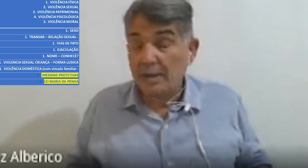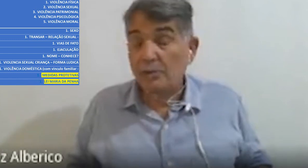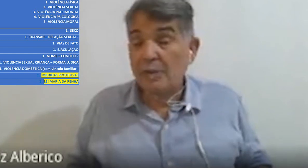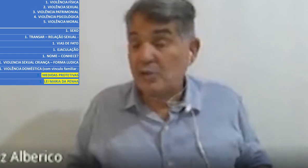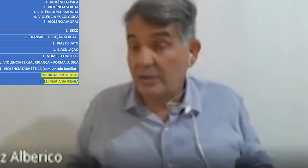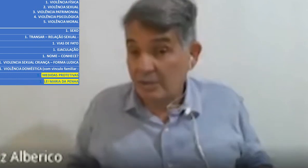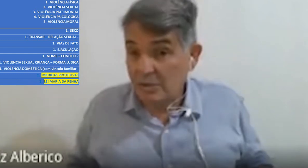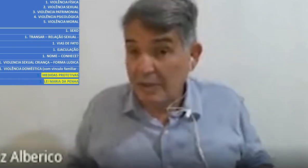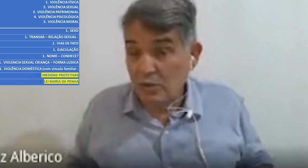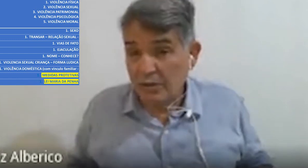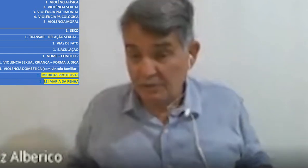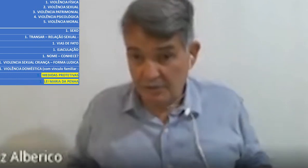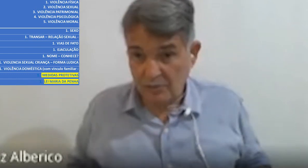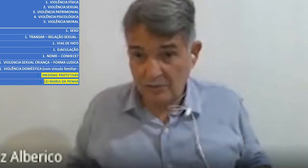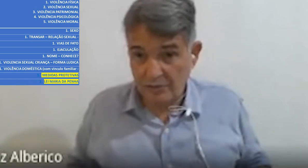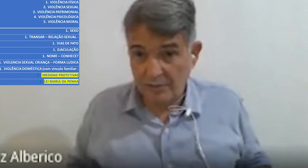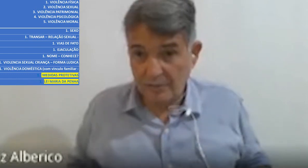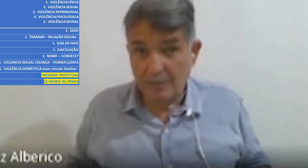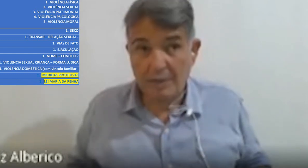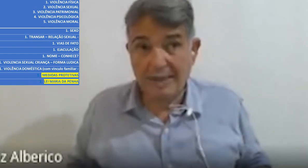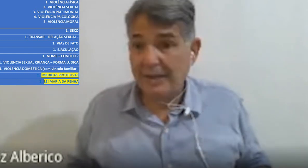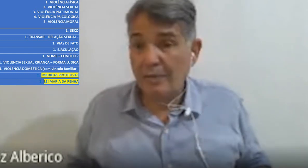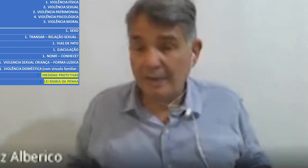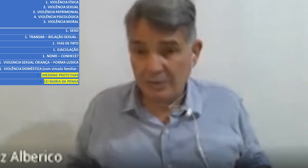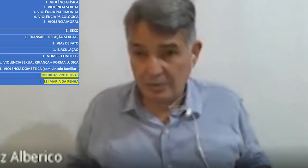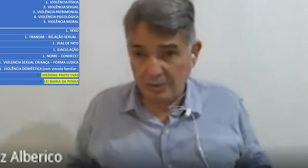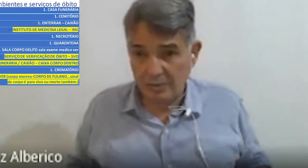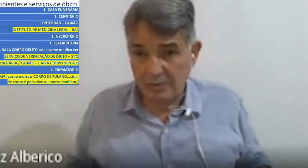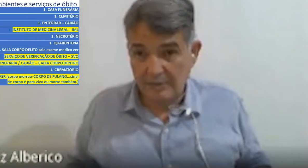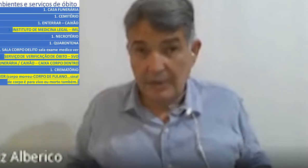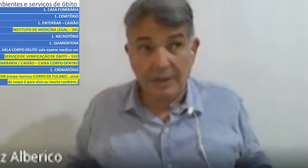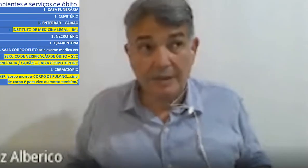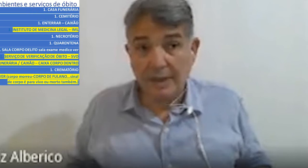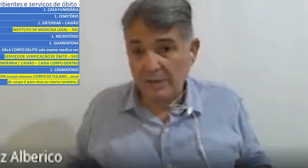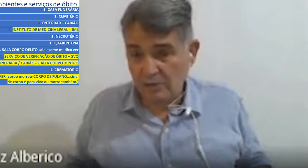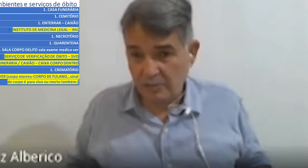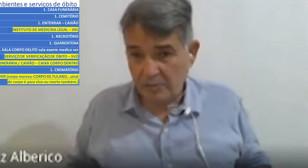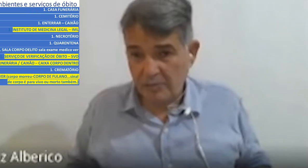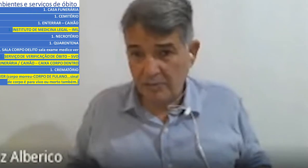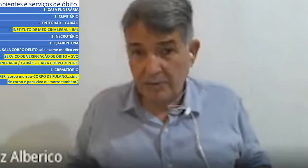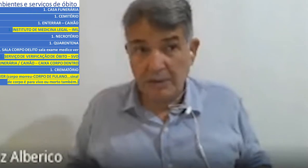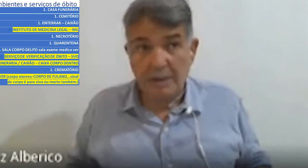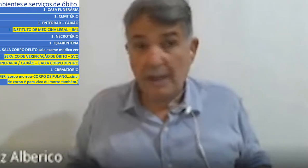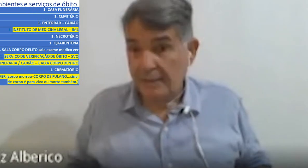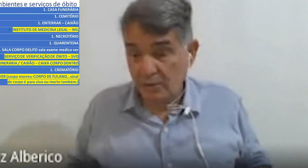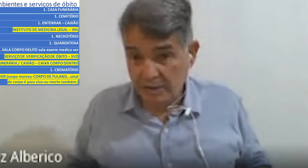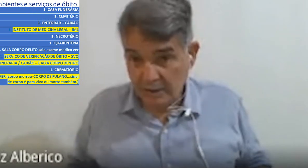Não é só difícil. É traumático. É trágico. É